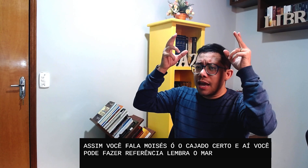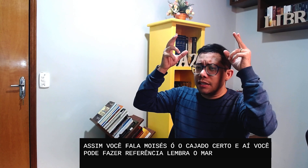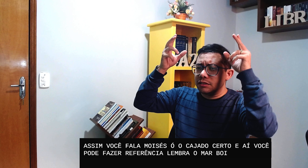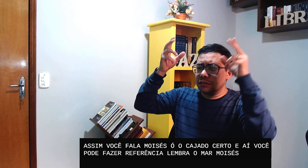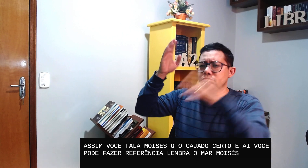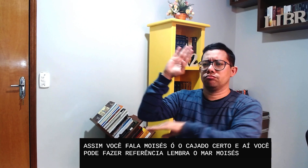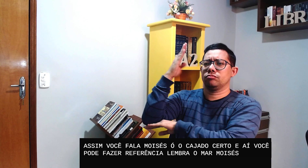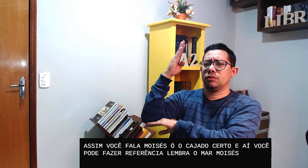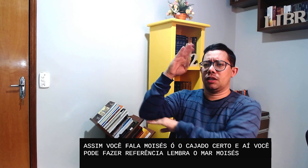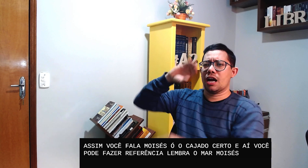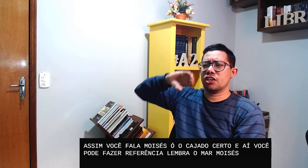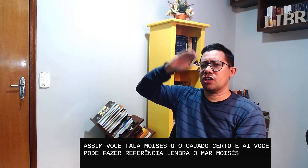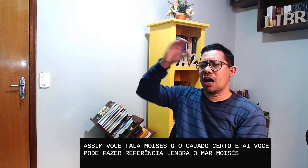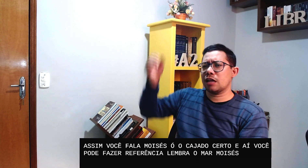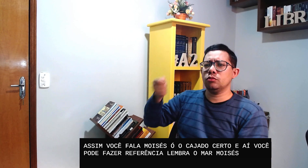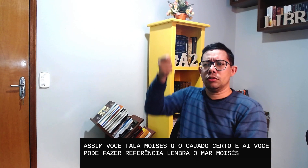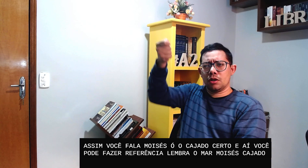Moisés. Cajado,